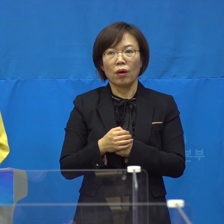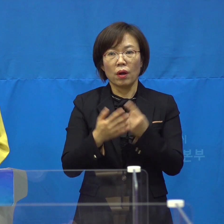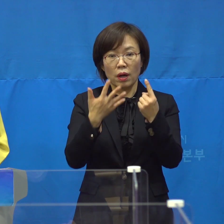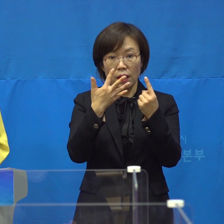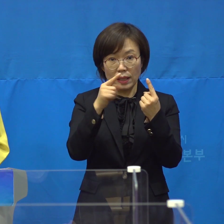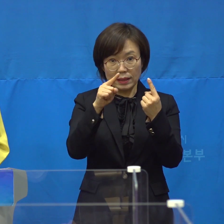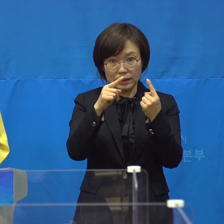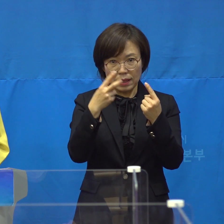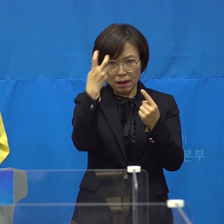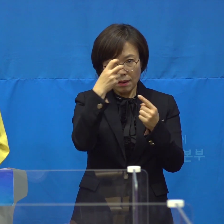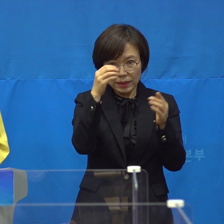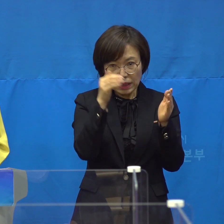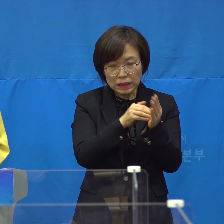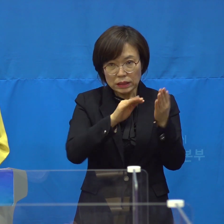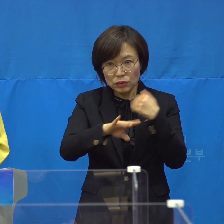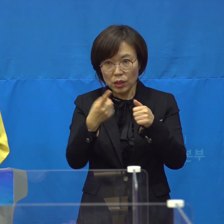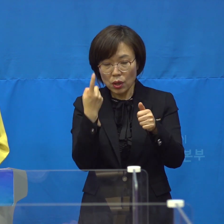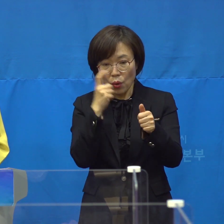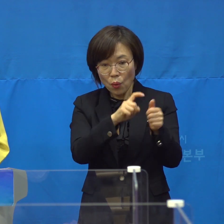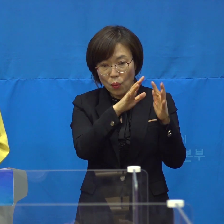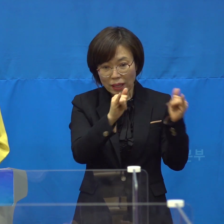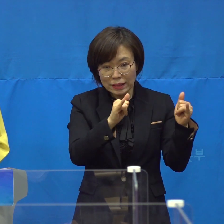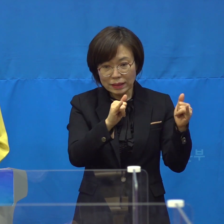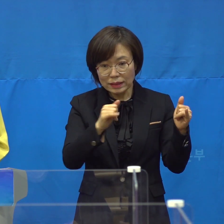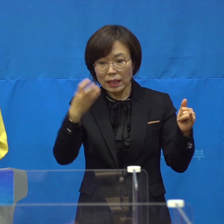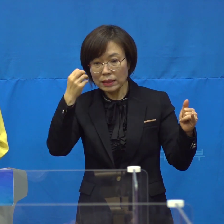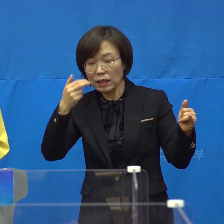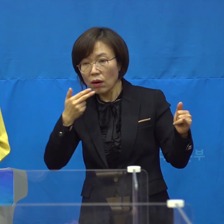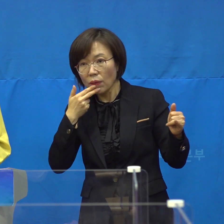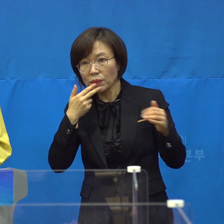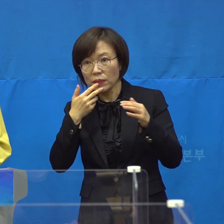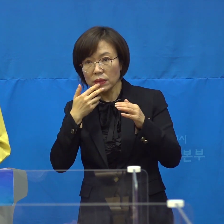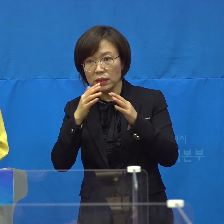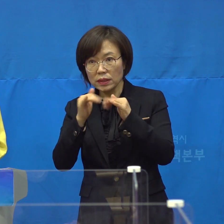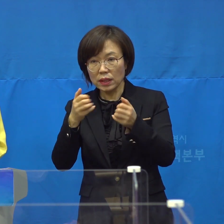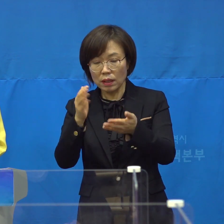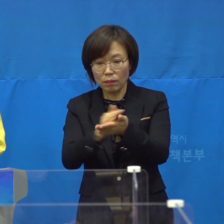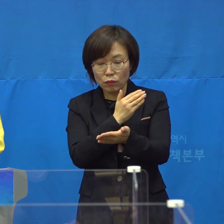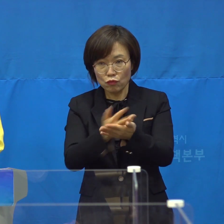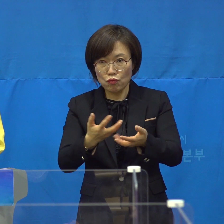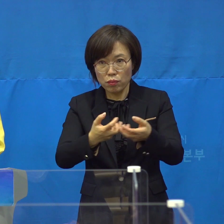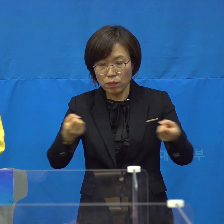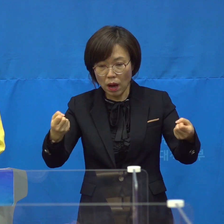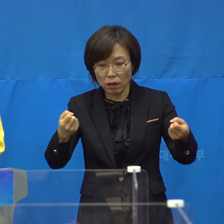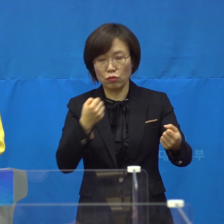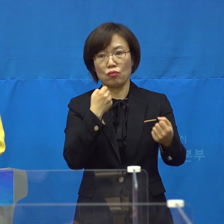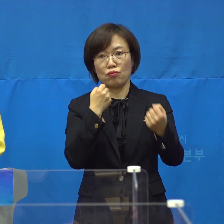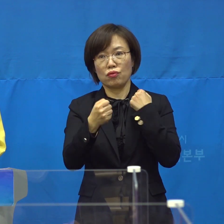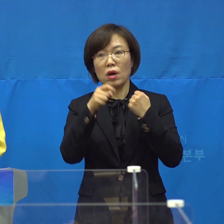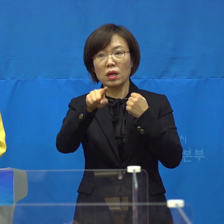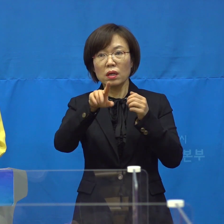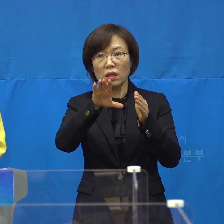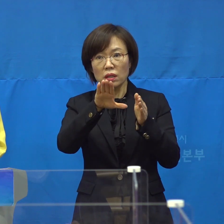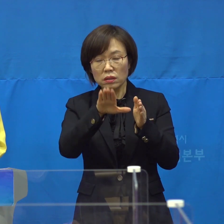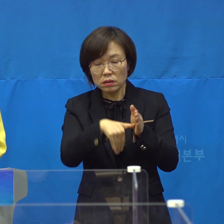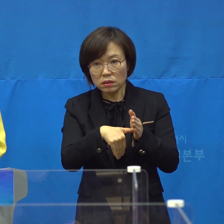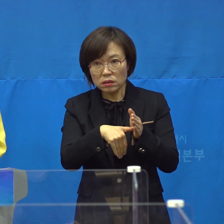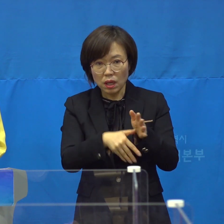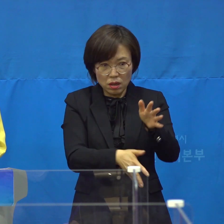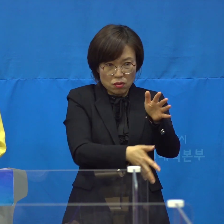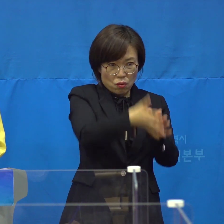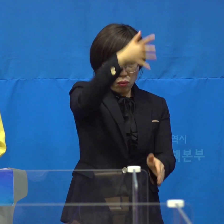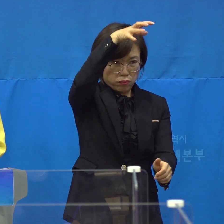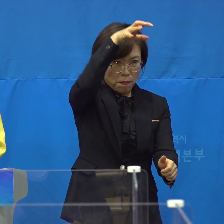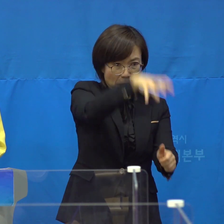1차 전수검사 이후에 확진자하고 비확진자가 그 나왔는데도 불구하고 그 당시에 코호트 격리 조치